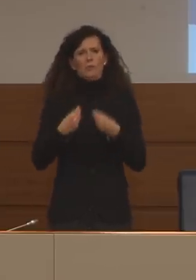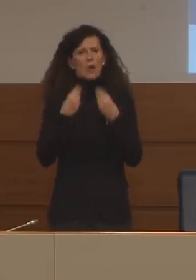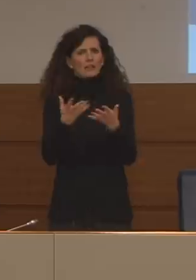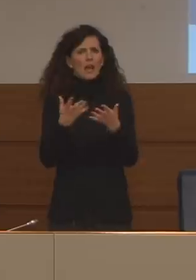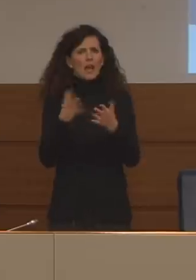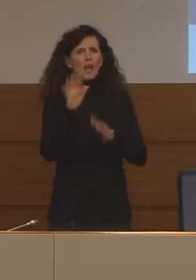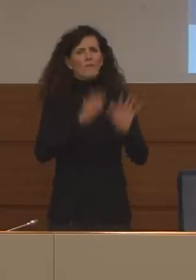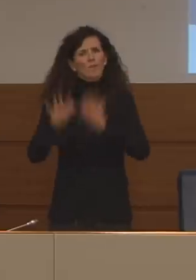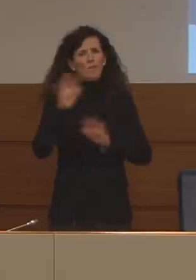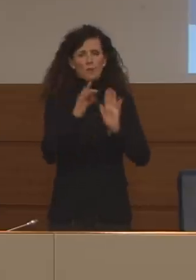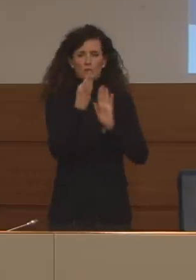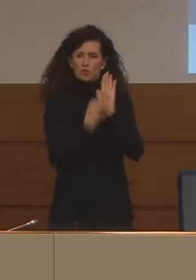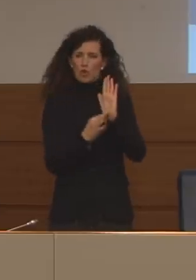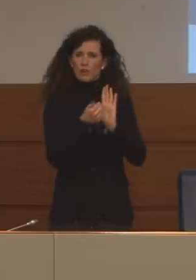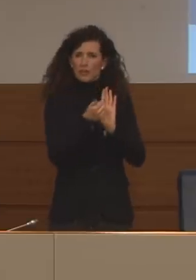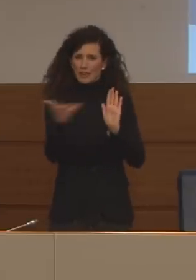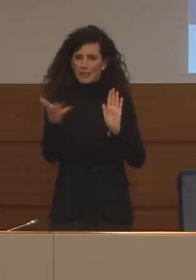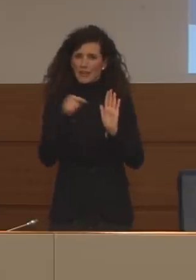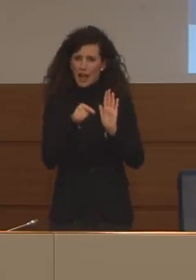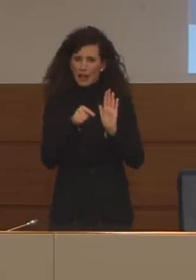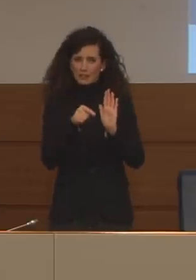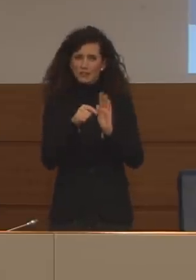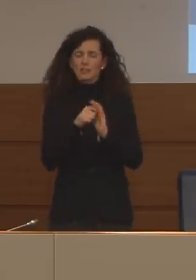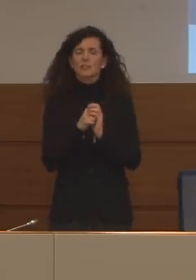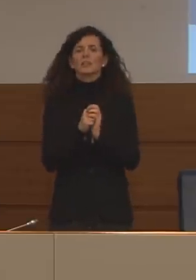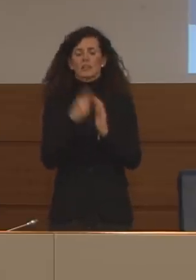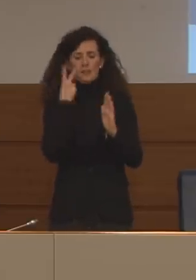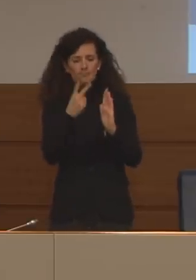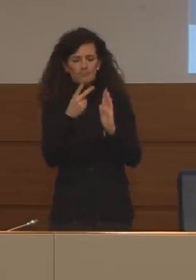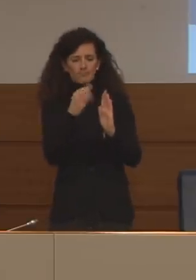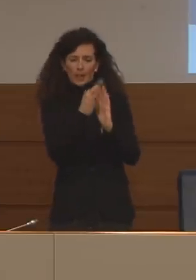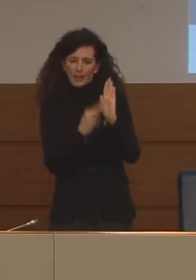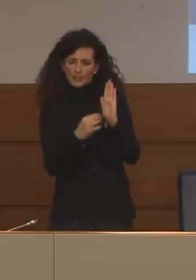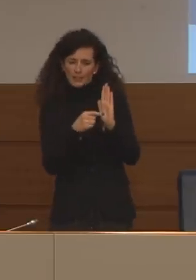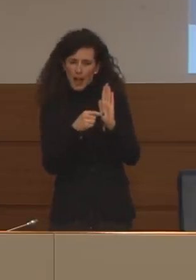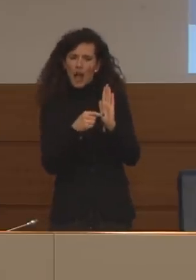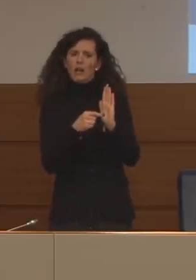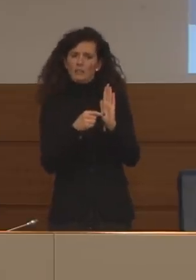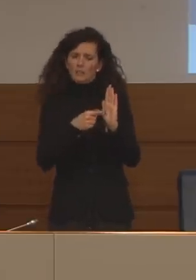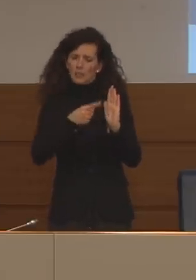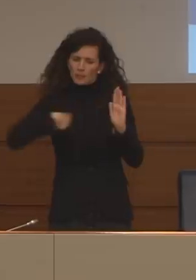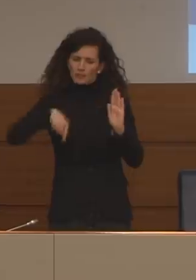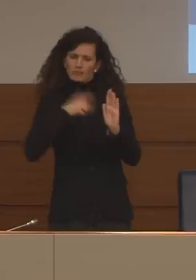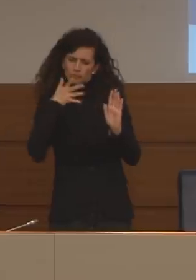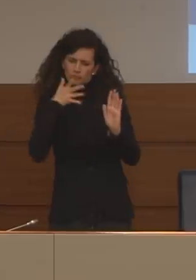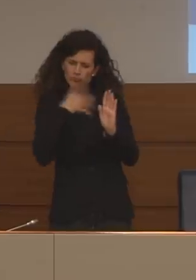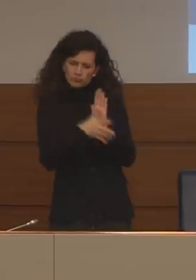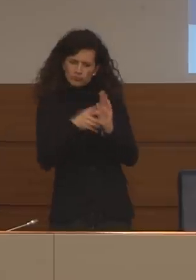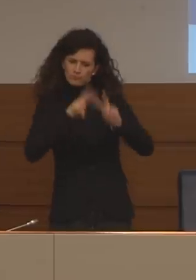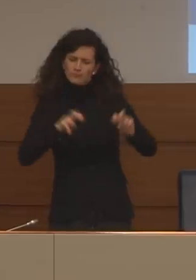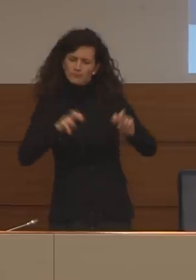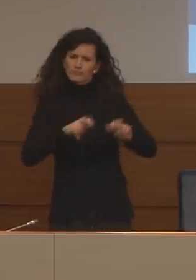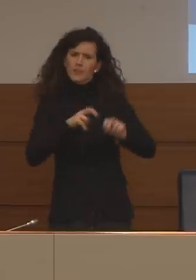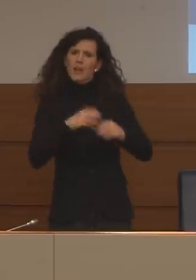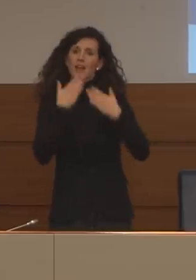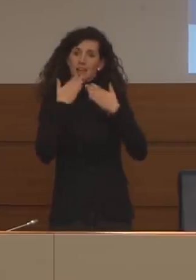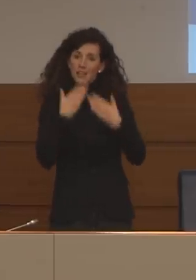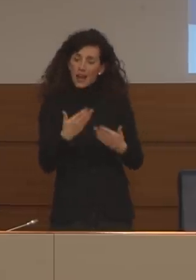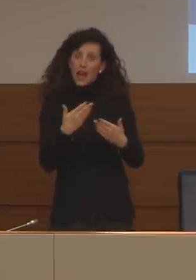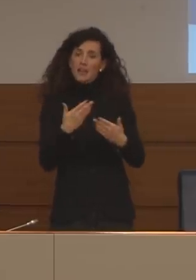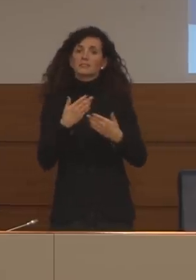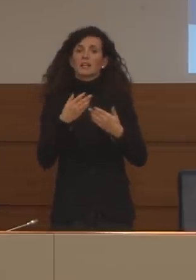dati che stanno si stanno progressivamente approfondendo anche grazie alla disponibilità